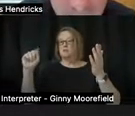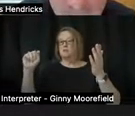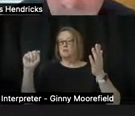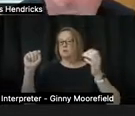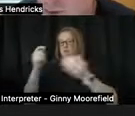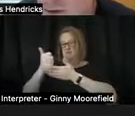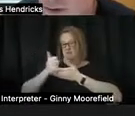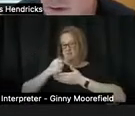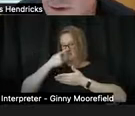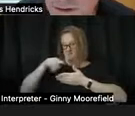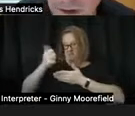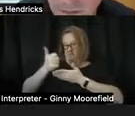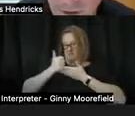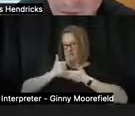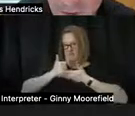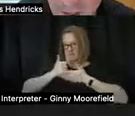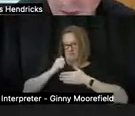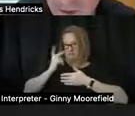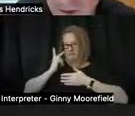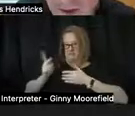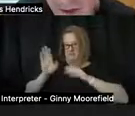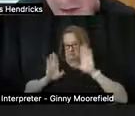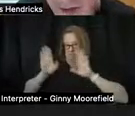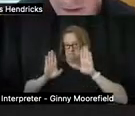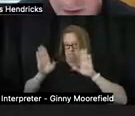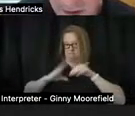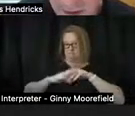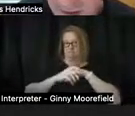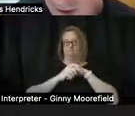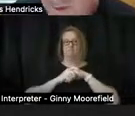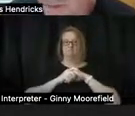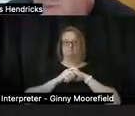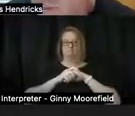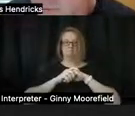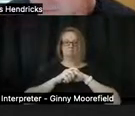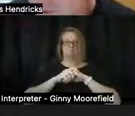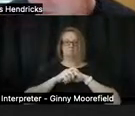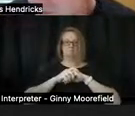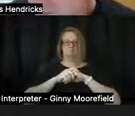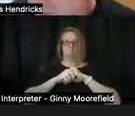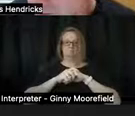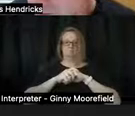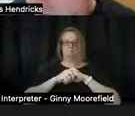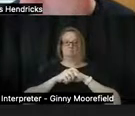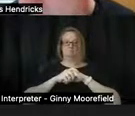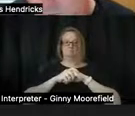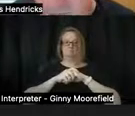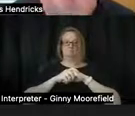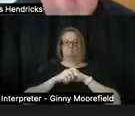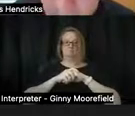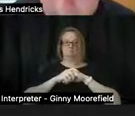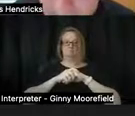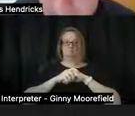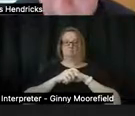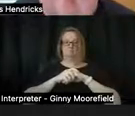facilitadores Me puede ayudar con esa respuestas o Buscar las manos que estén levantadas eso Será muy útil